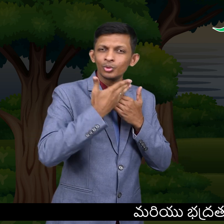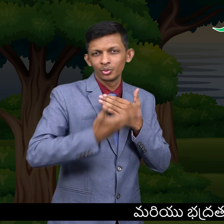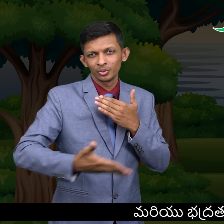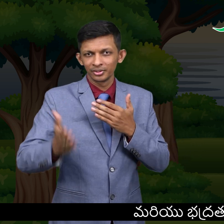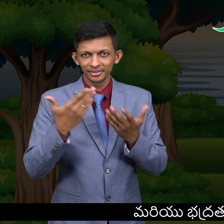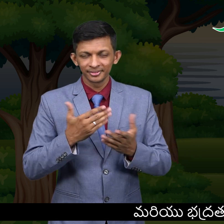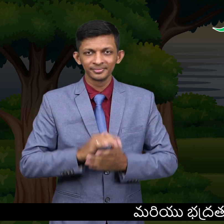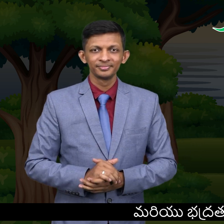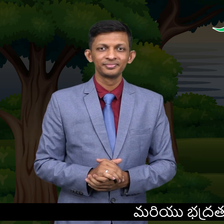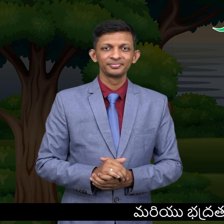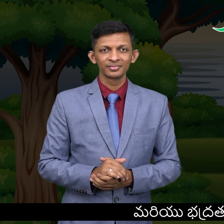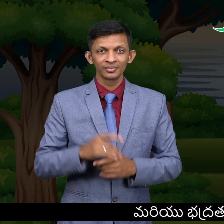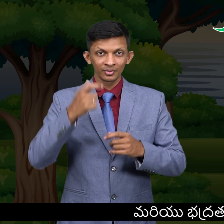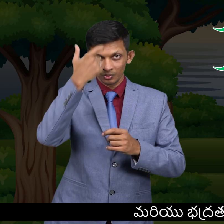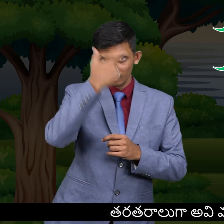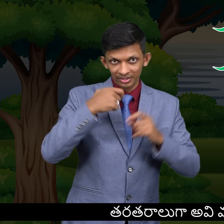సహాయం చేస్తున్నాయి.